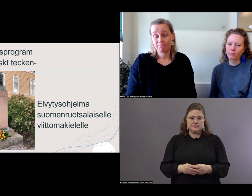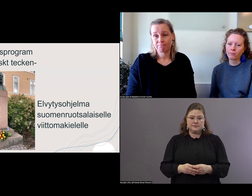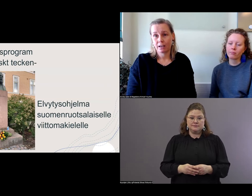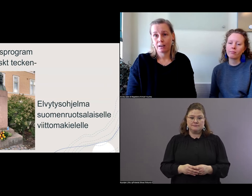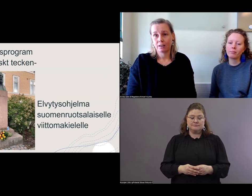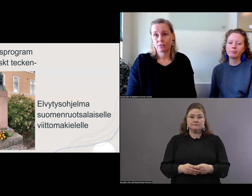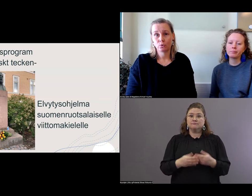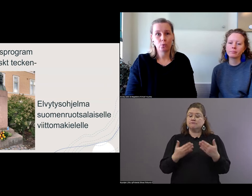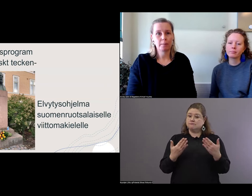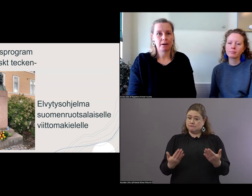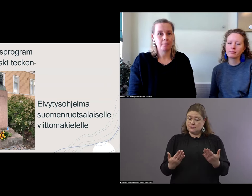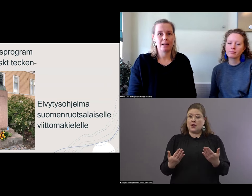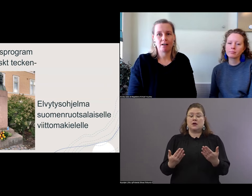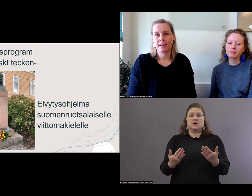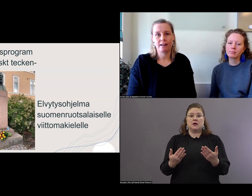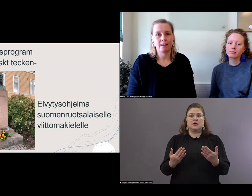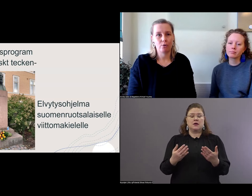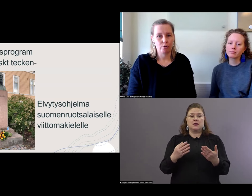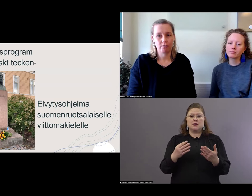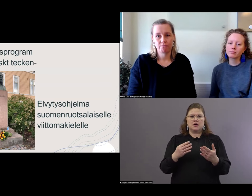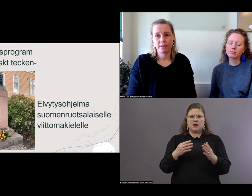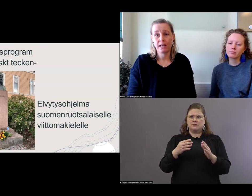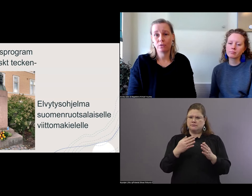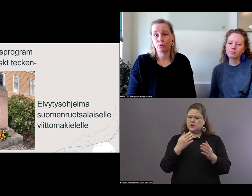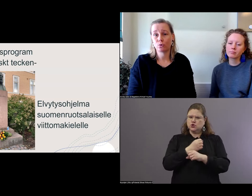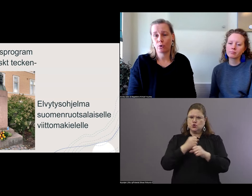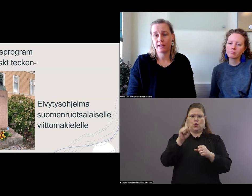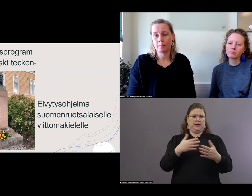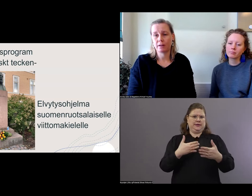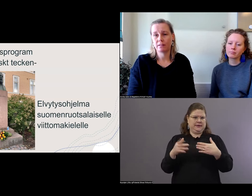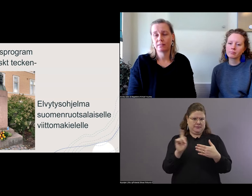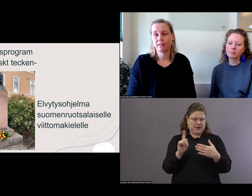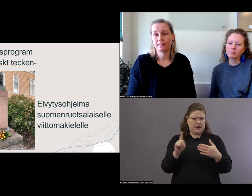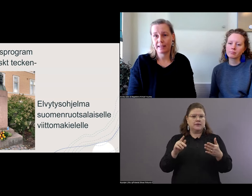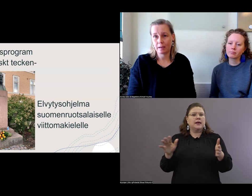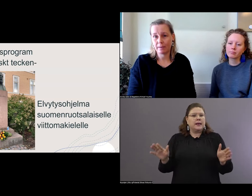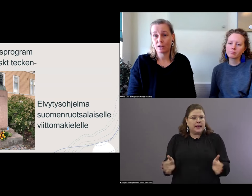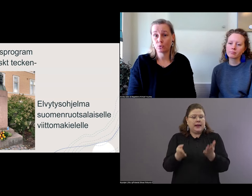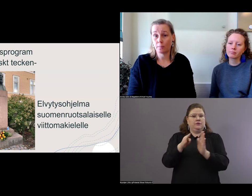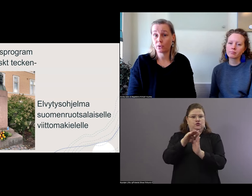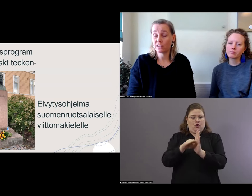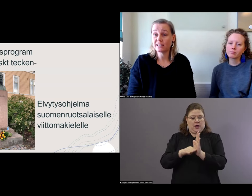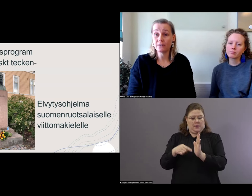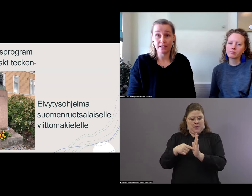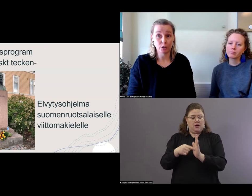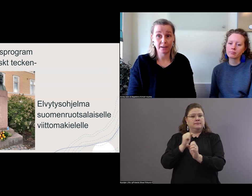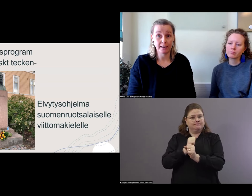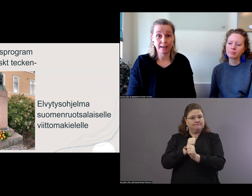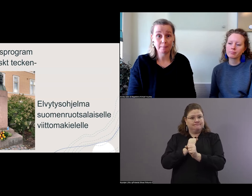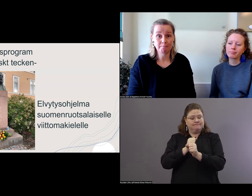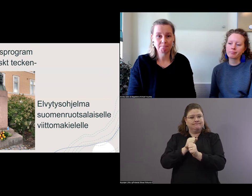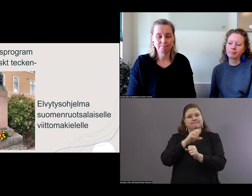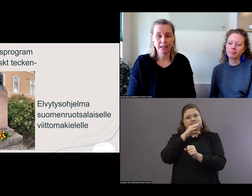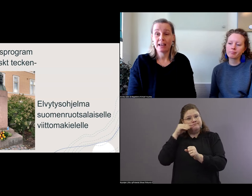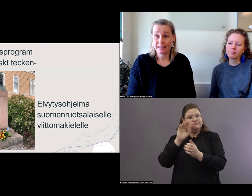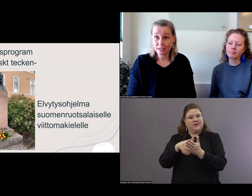Hetkellä suurimpana meillä agendalla on elvytysohjelman tekeminen suomenruotsalaiselle